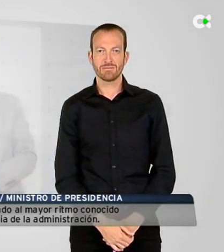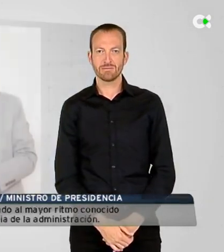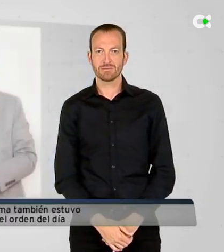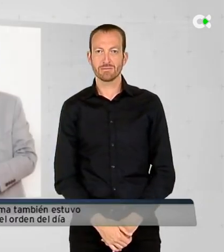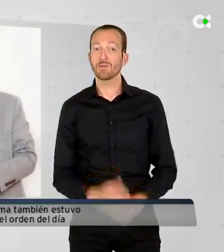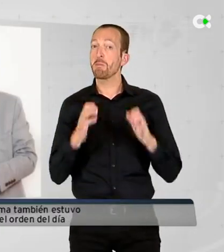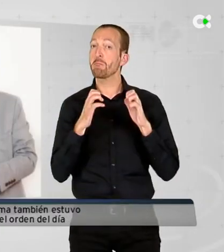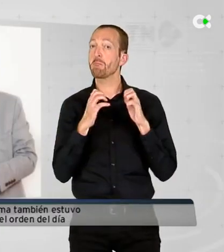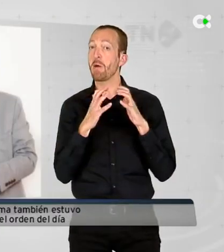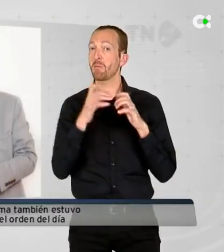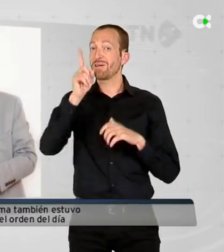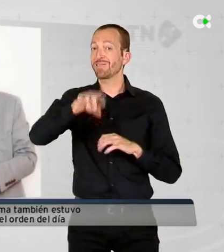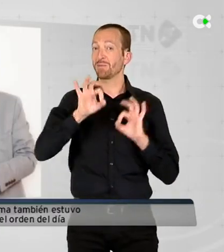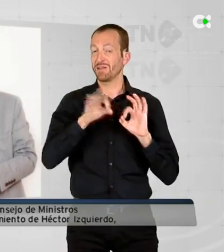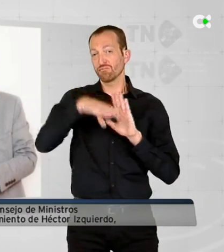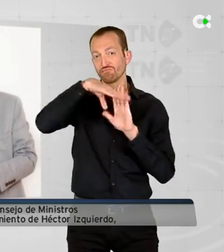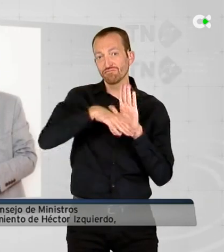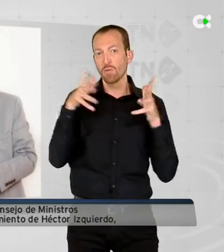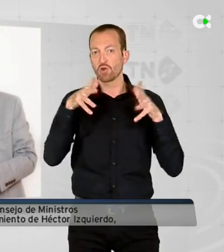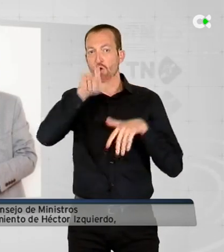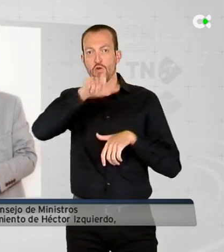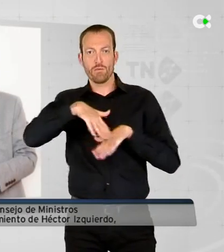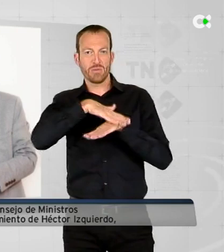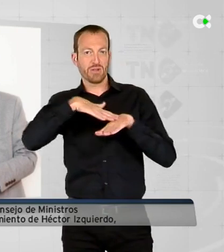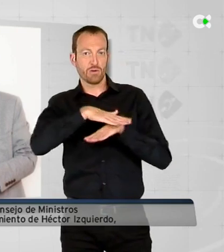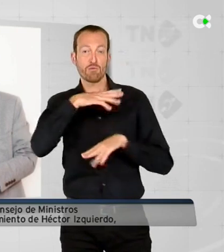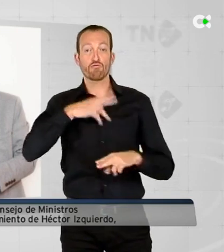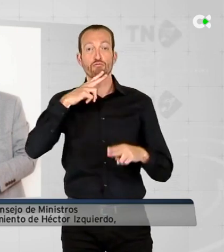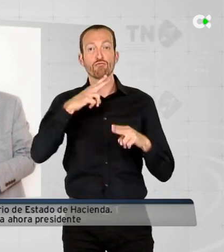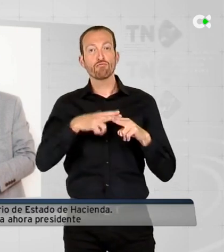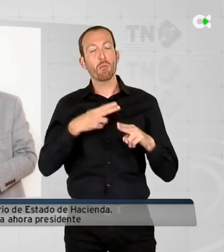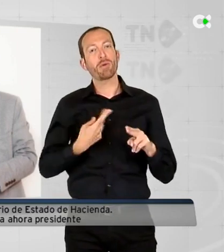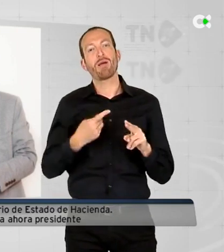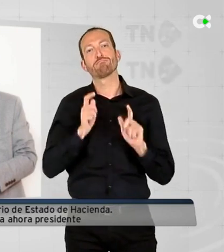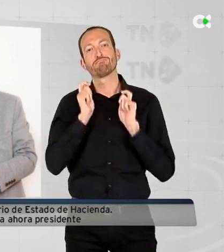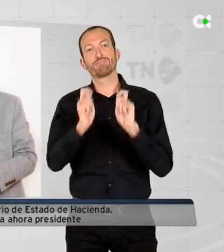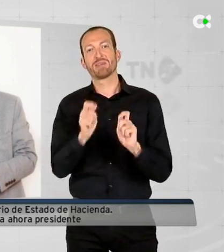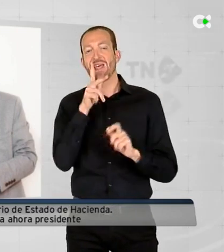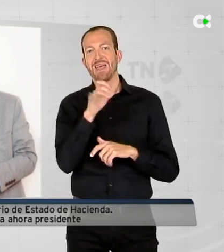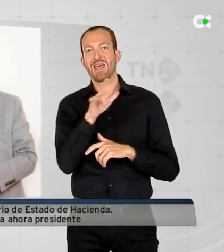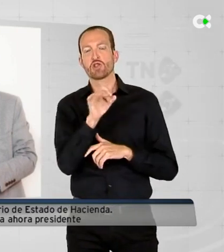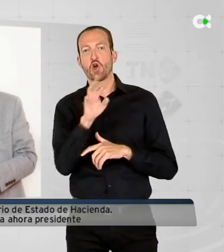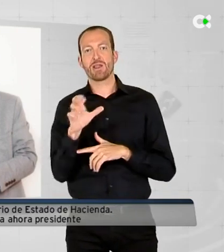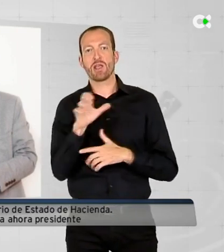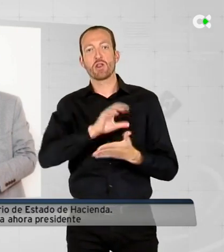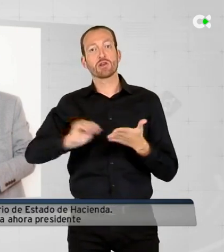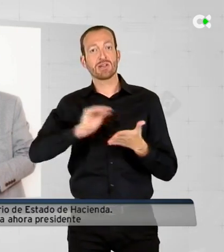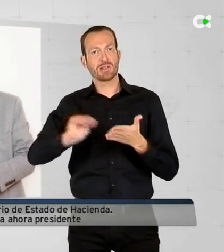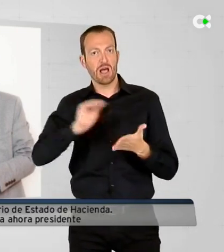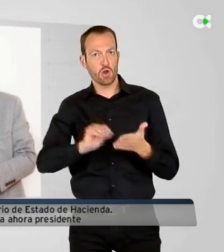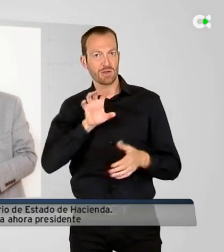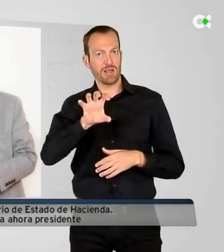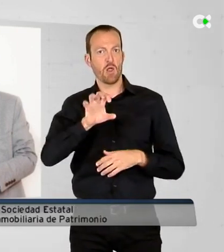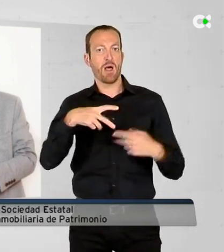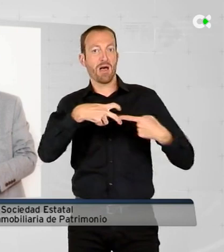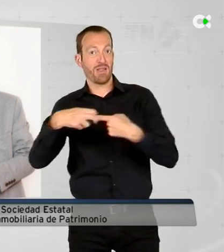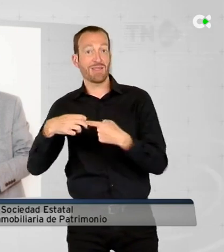Y La Palma también estuvo en el orden del día del Consejo de Ministros por el nombramiento de Héctor Izquierdo como secretario de Estado de Hacienda. El